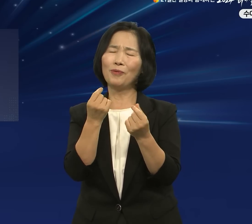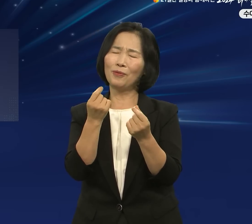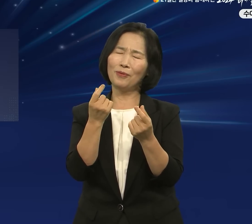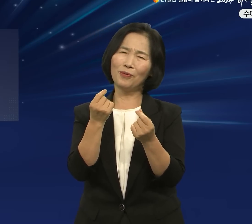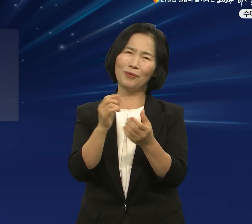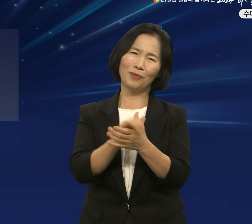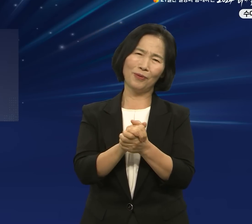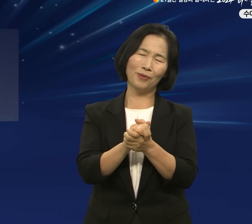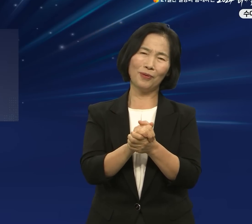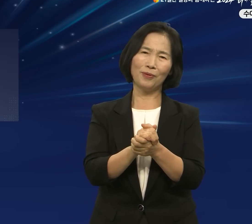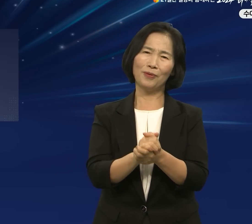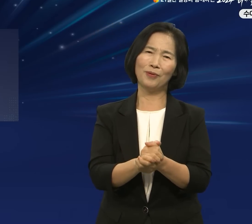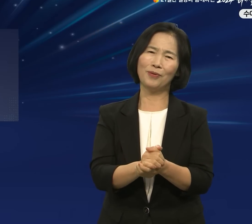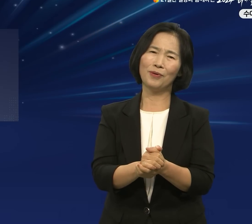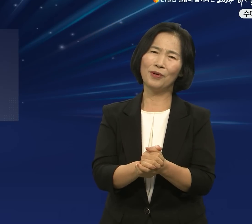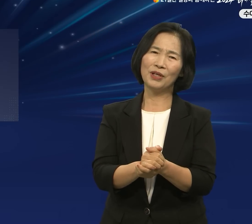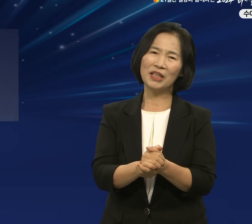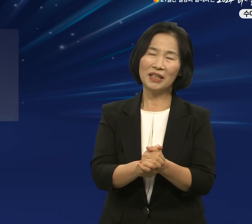이걸